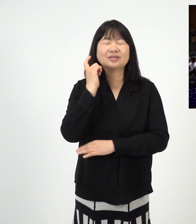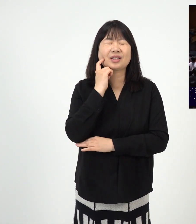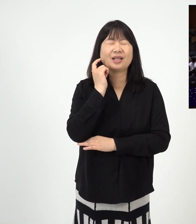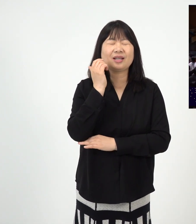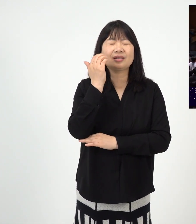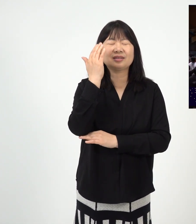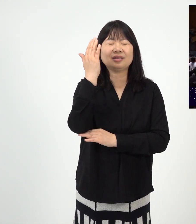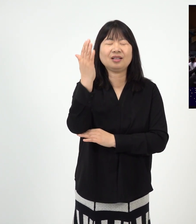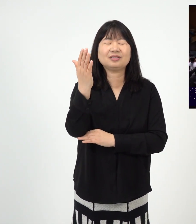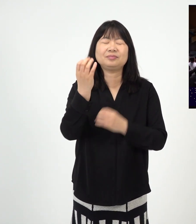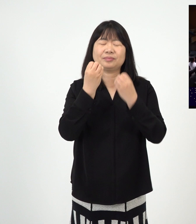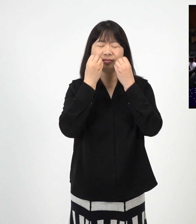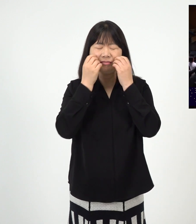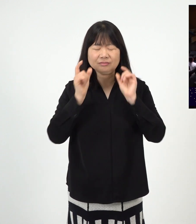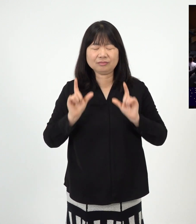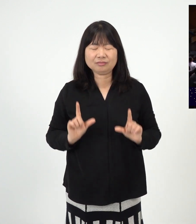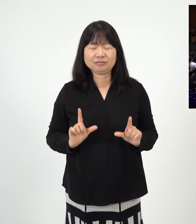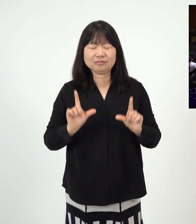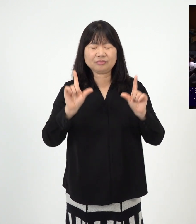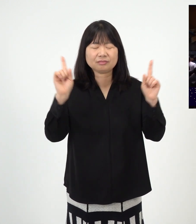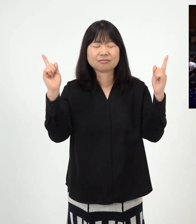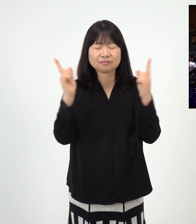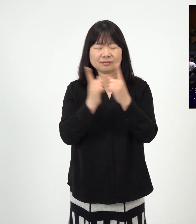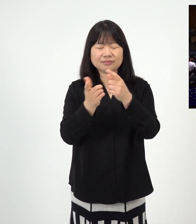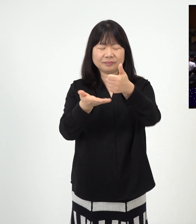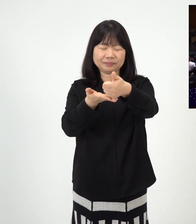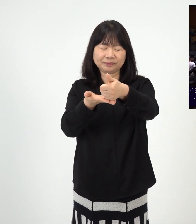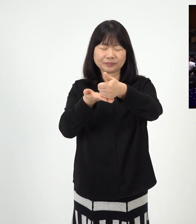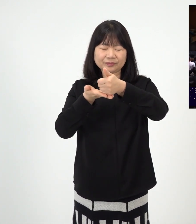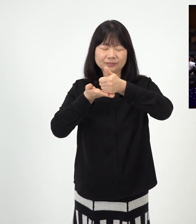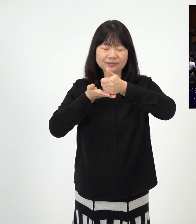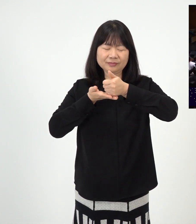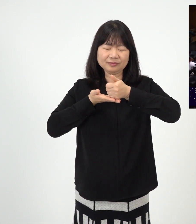영광의 새날을 맞이하리.